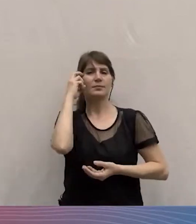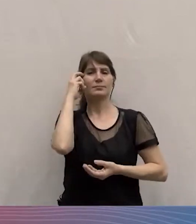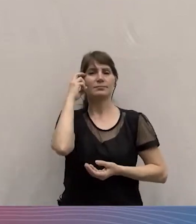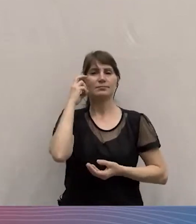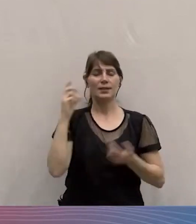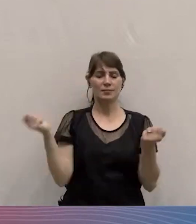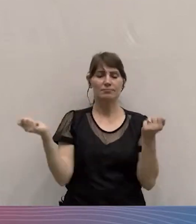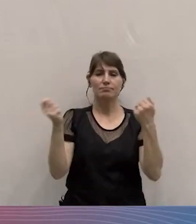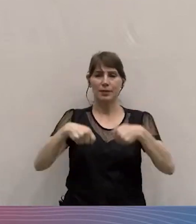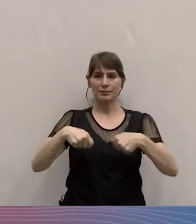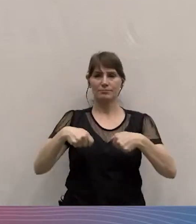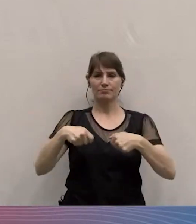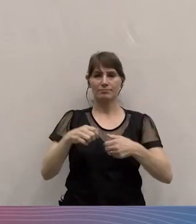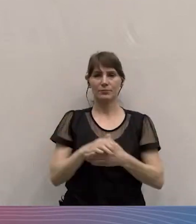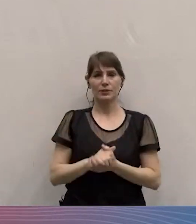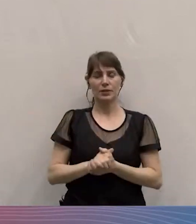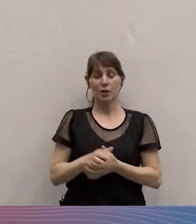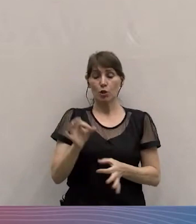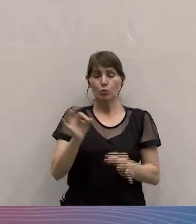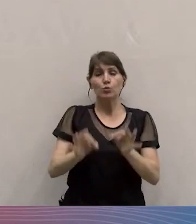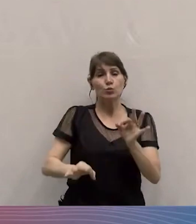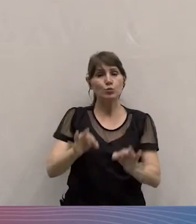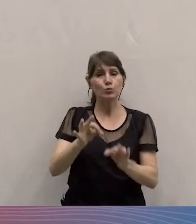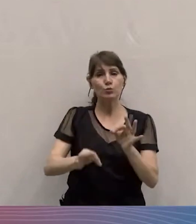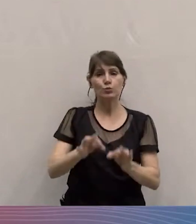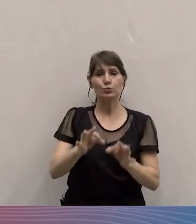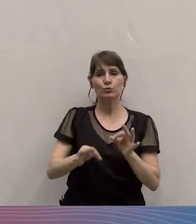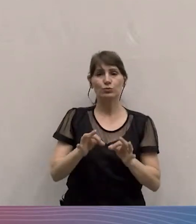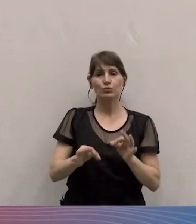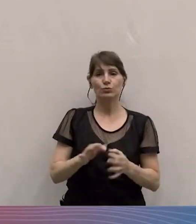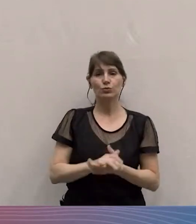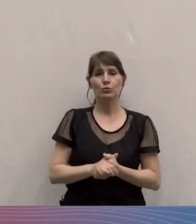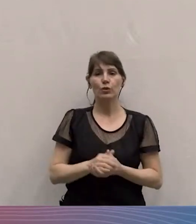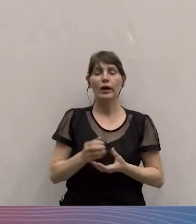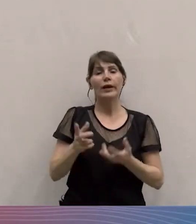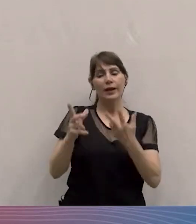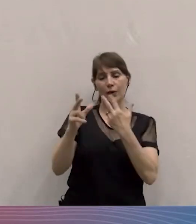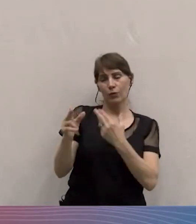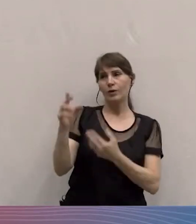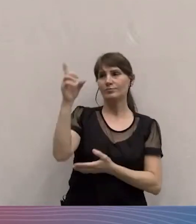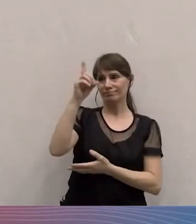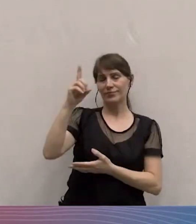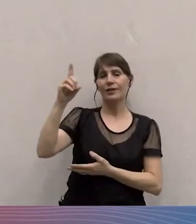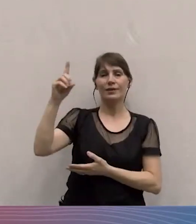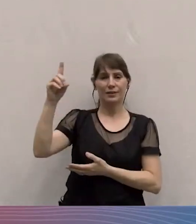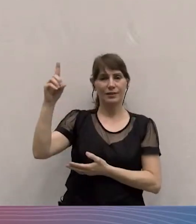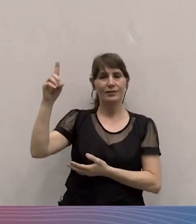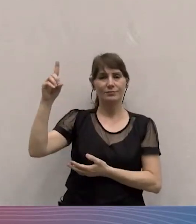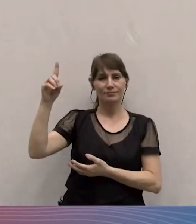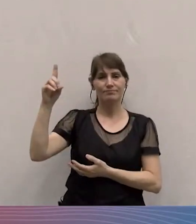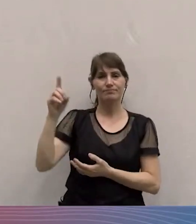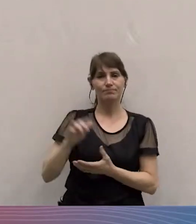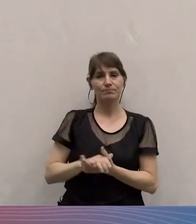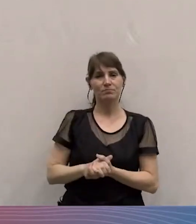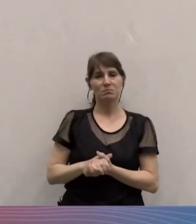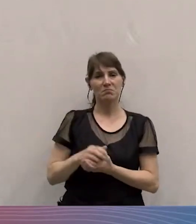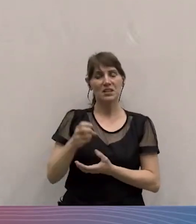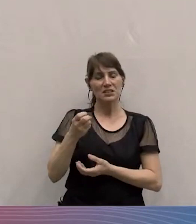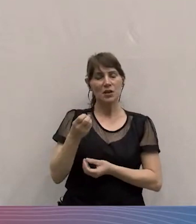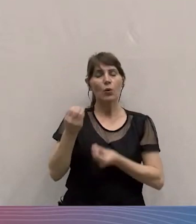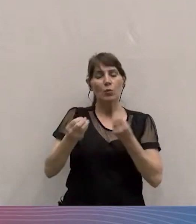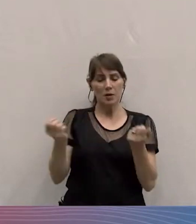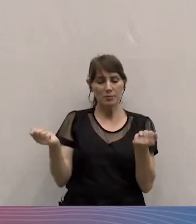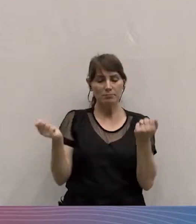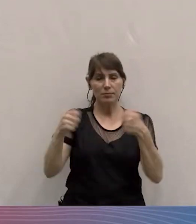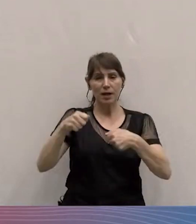essa capacidade de julgamento como Deus. Então, essa